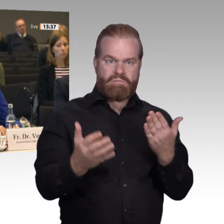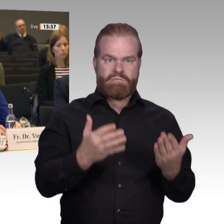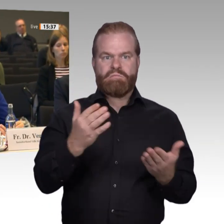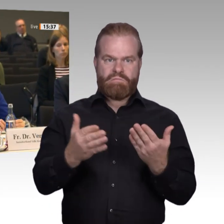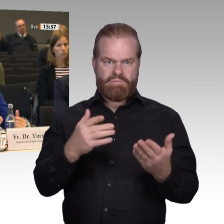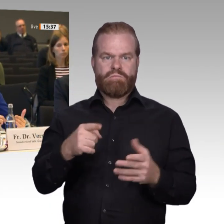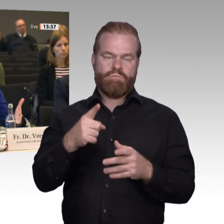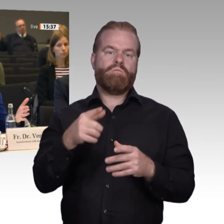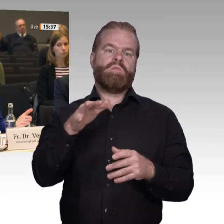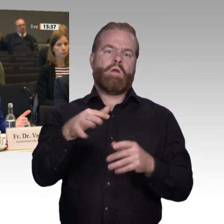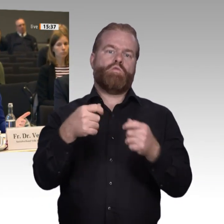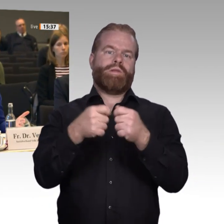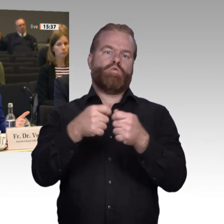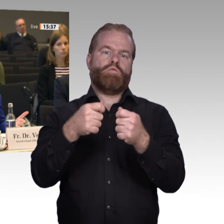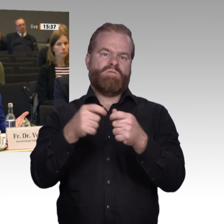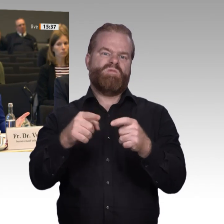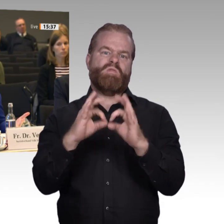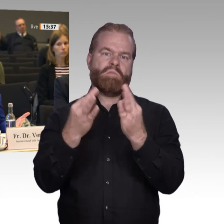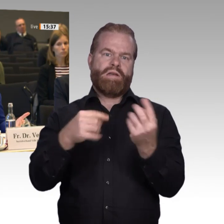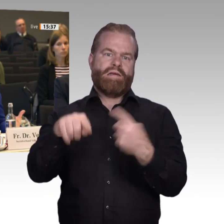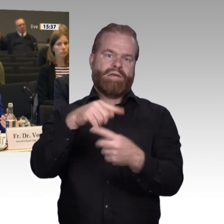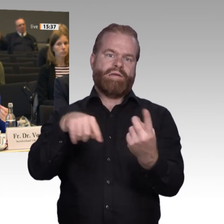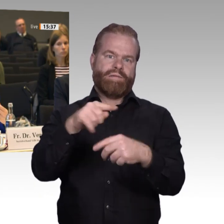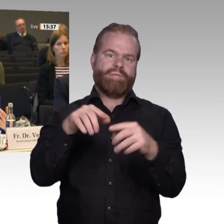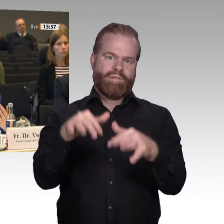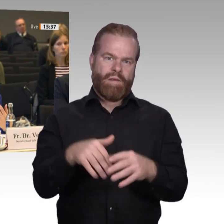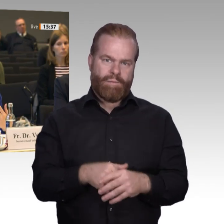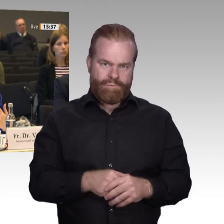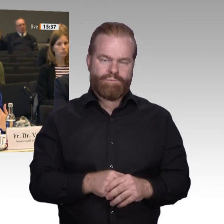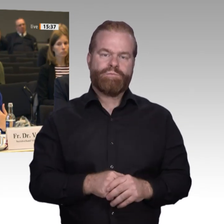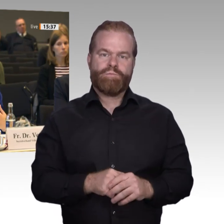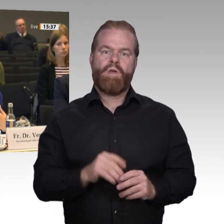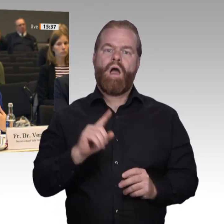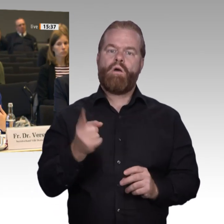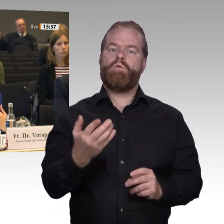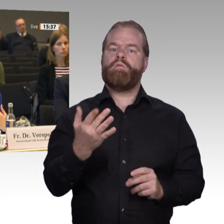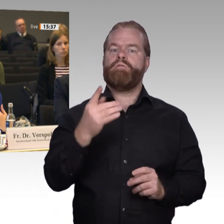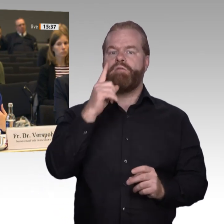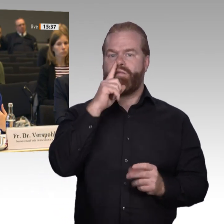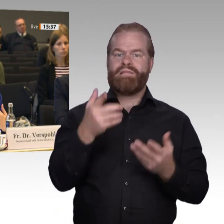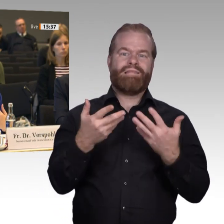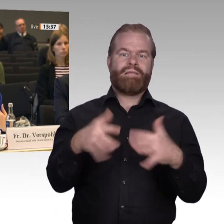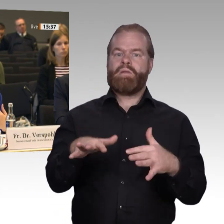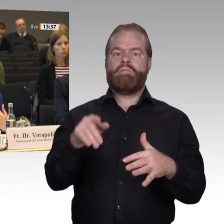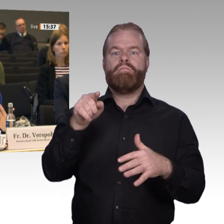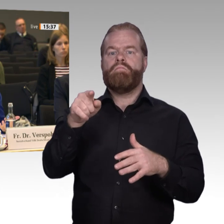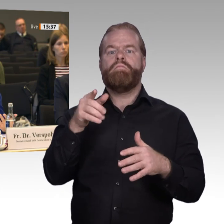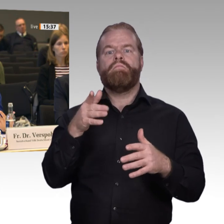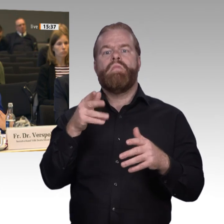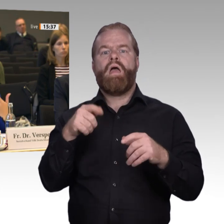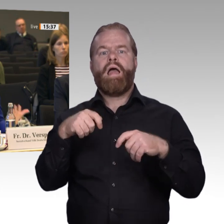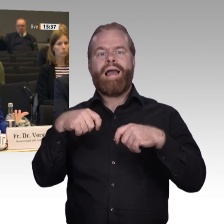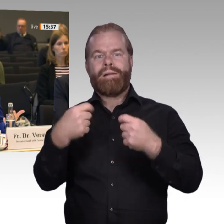jemand irgendwas zahlen muss. Und ich glaube, diese Gruppe kann man gar nicht zählen, aber das ist nochmal eine ganz große Gruppe. Also wir erleben in unseren Beratungsstellen einfach ganz